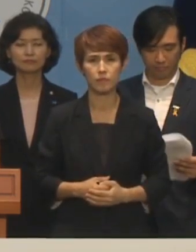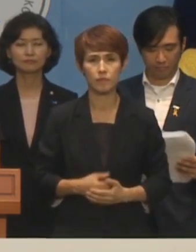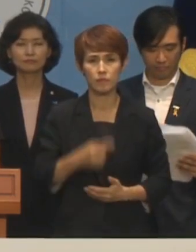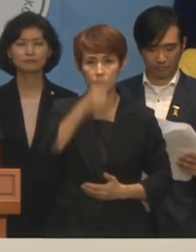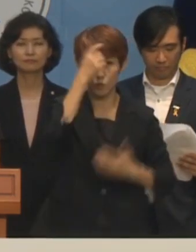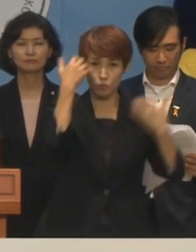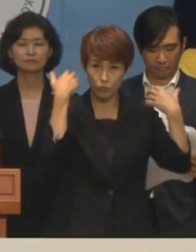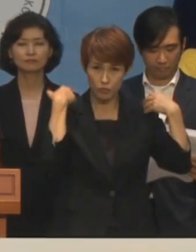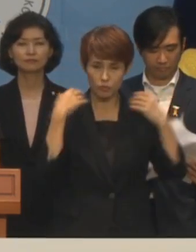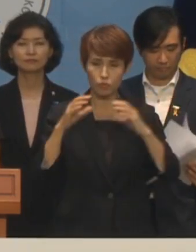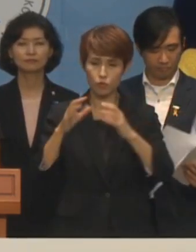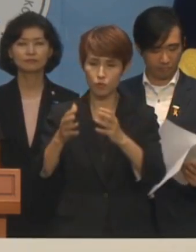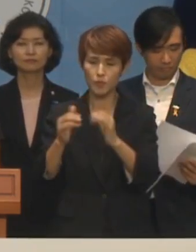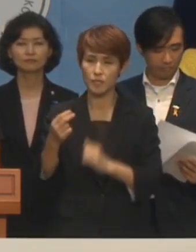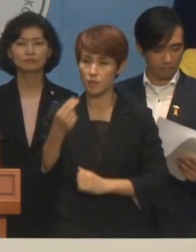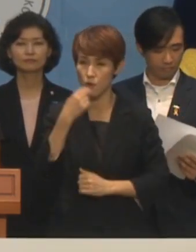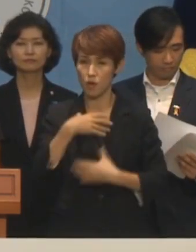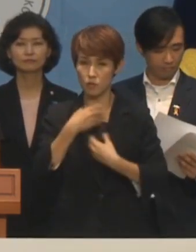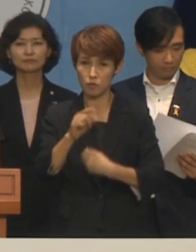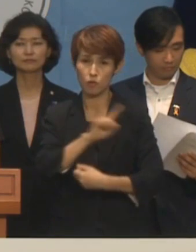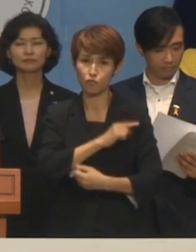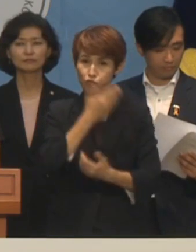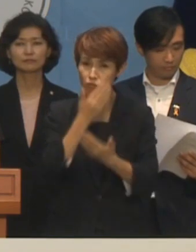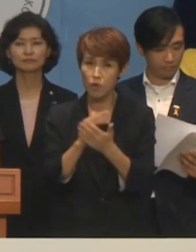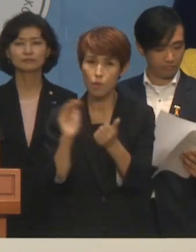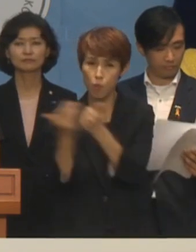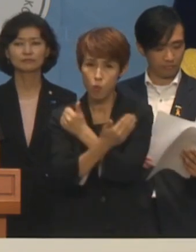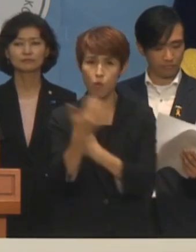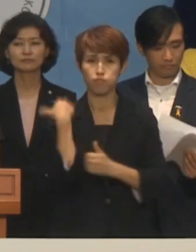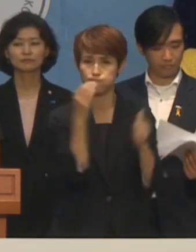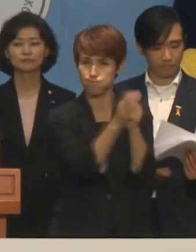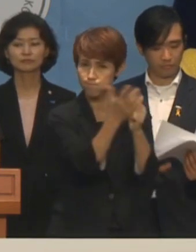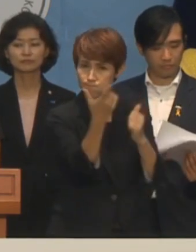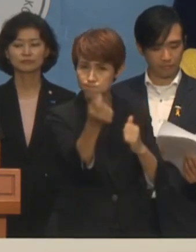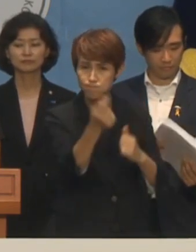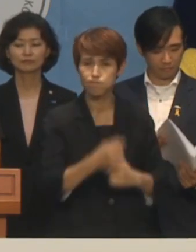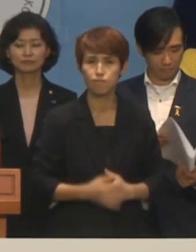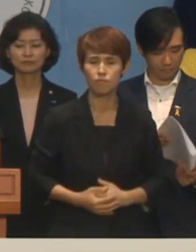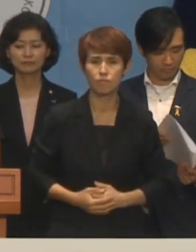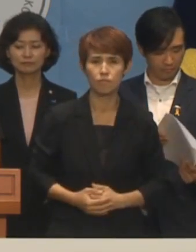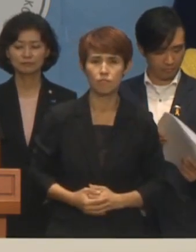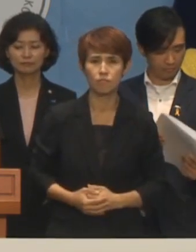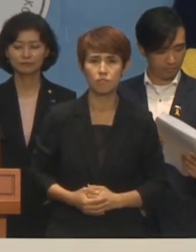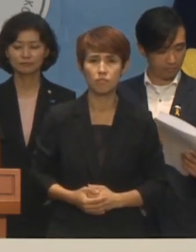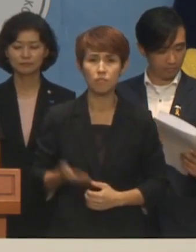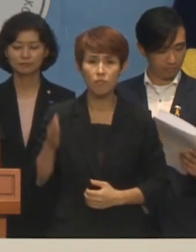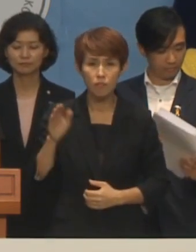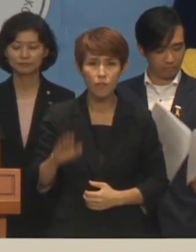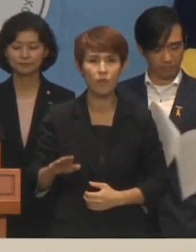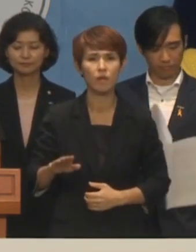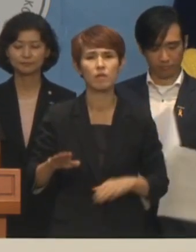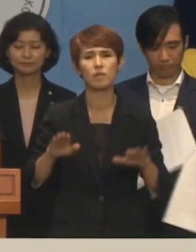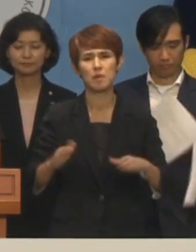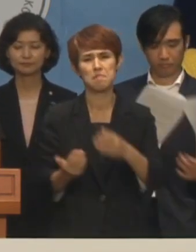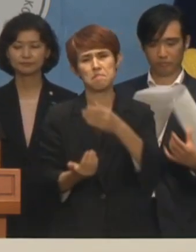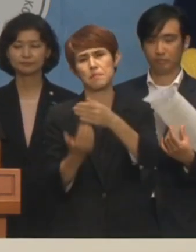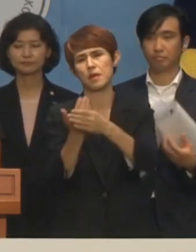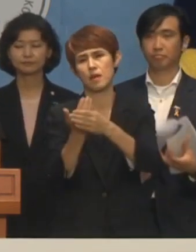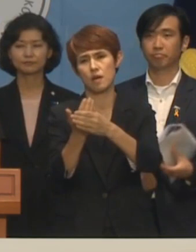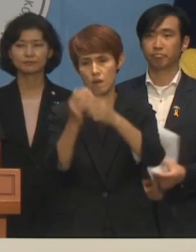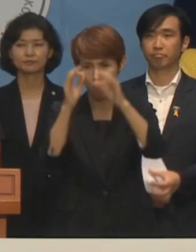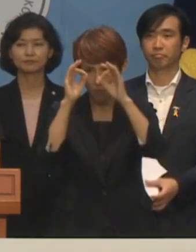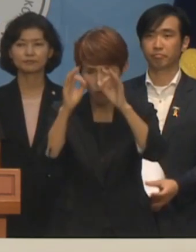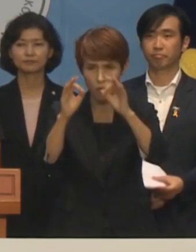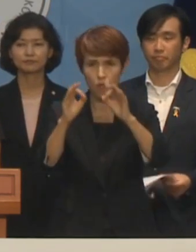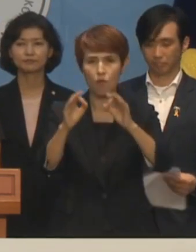국가는 국민의 생명과 안전을 최우선으로 보호해야 할 책임이 있다. 그러나 우리는 이번 사건으로